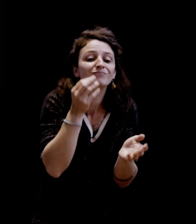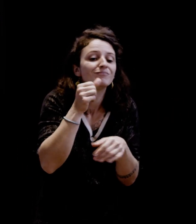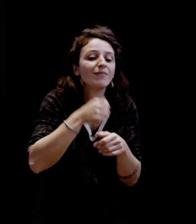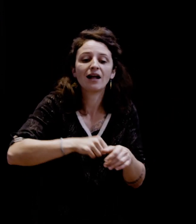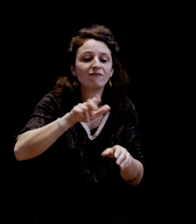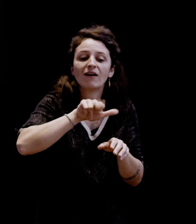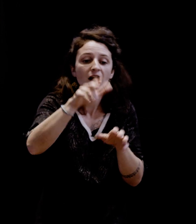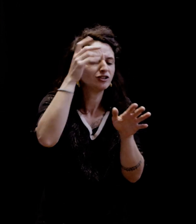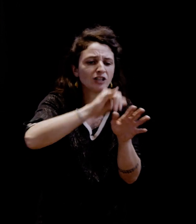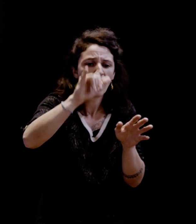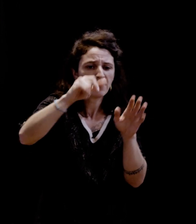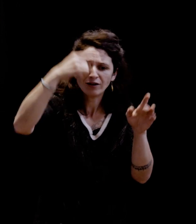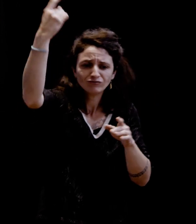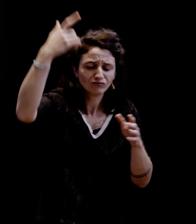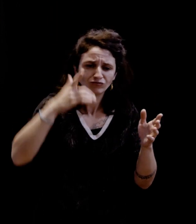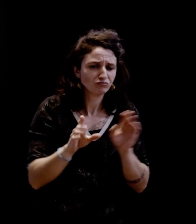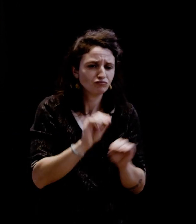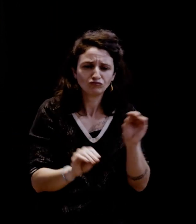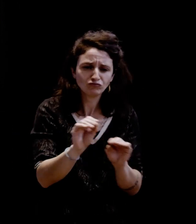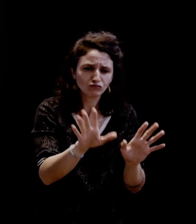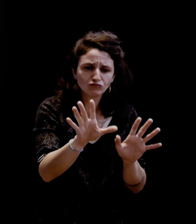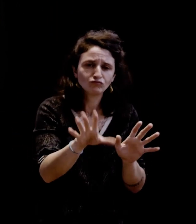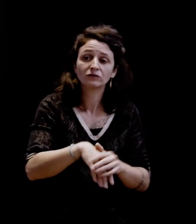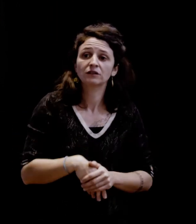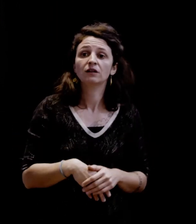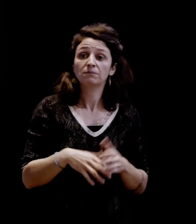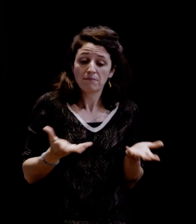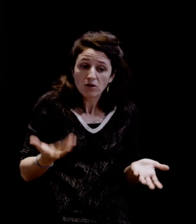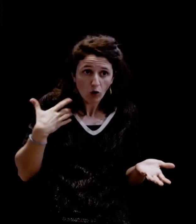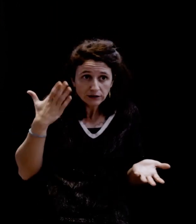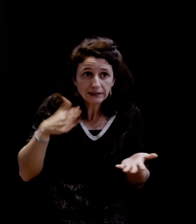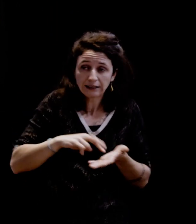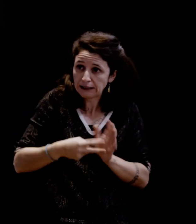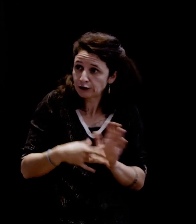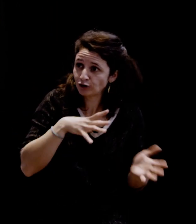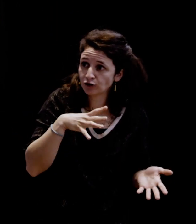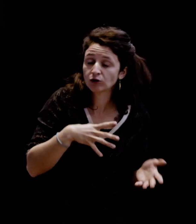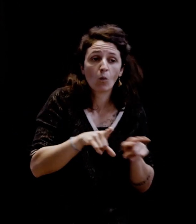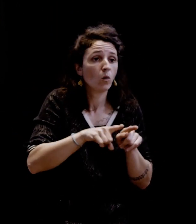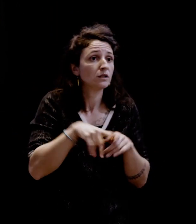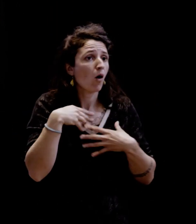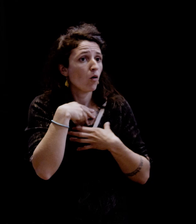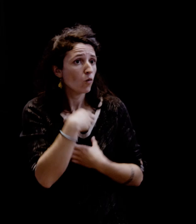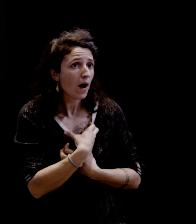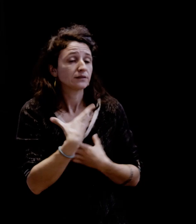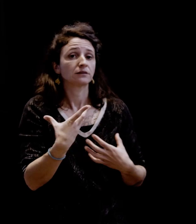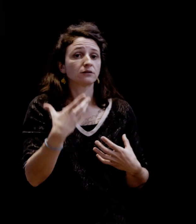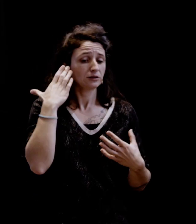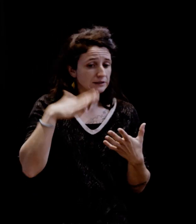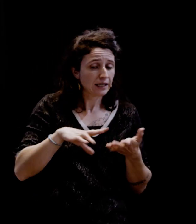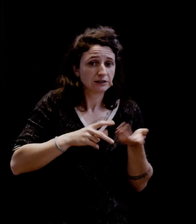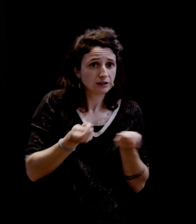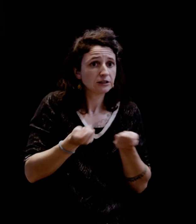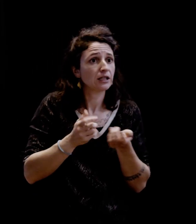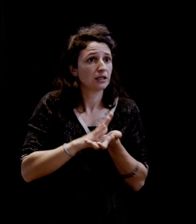qu'on sait maintenant gérer parfaitement la douleur. Et on sait même gérer l'angoisse de l'hypothétique douleur, avec différentes techniques